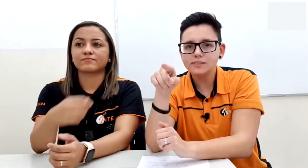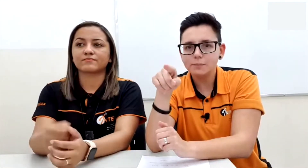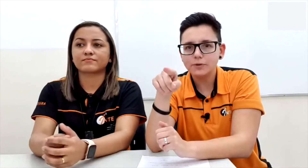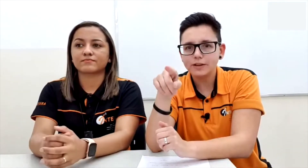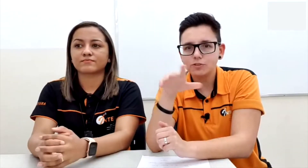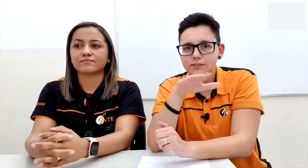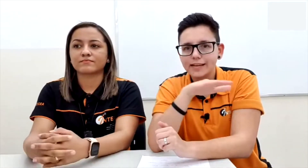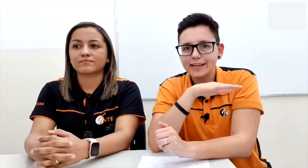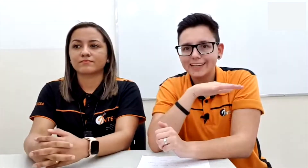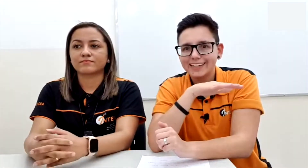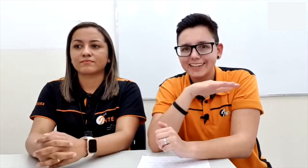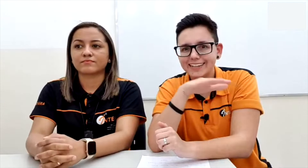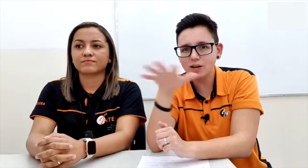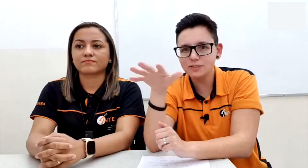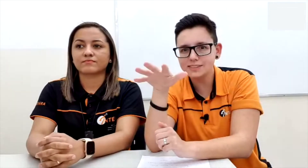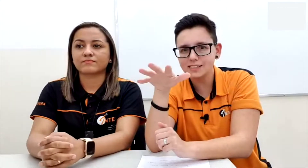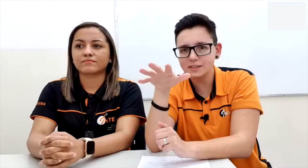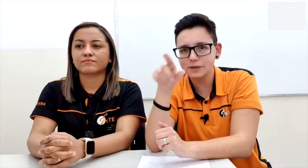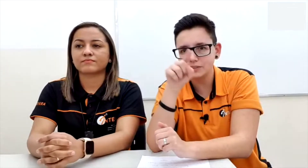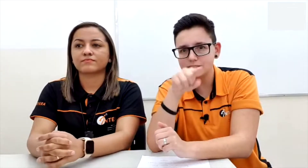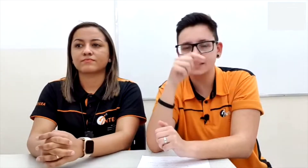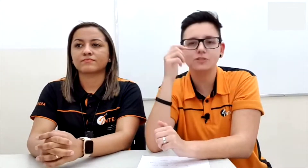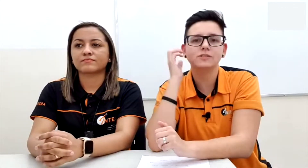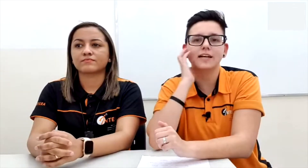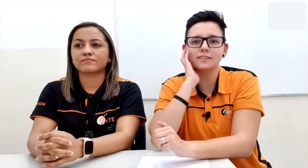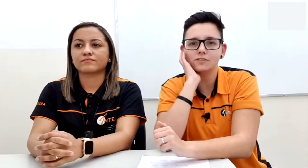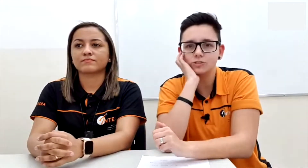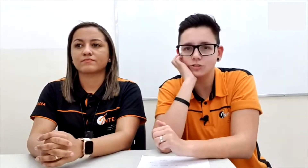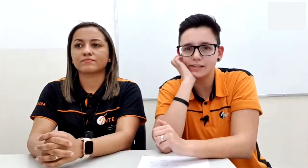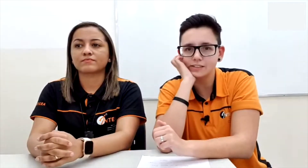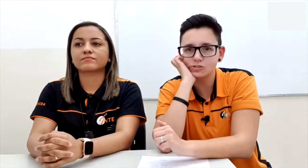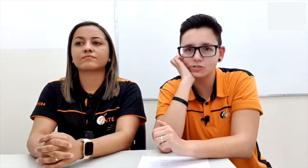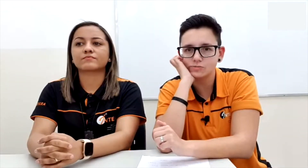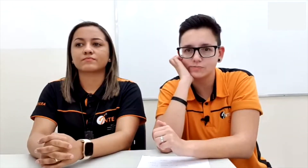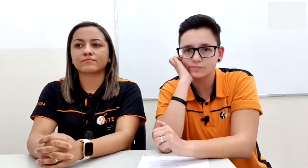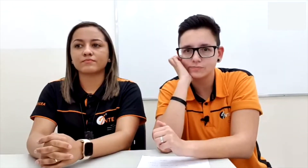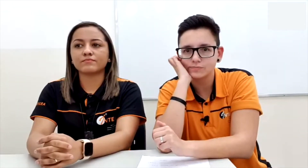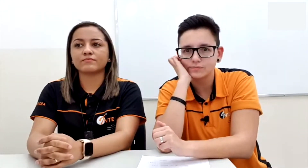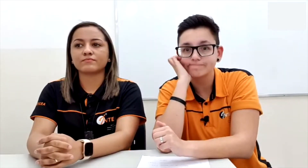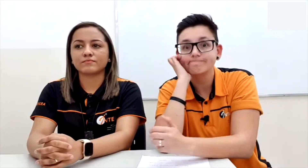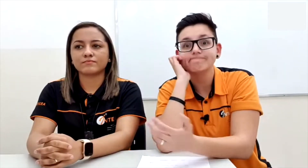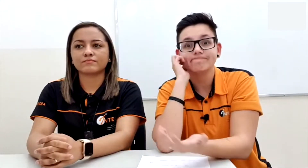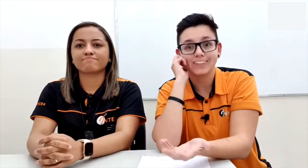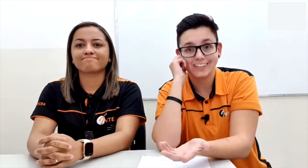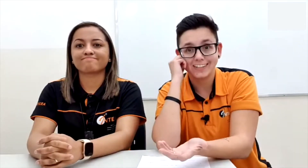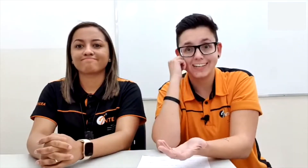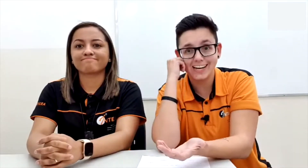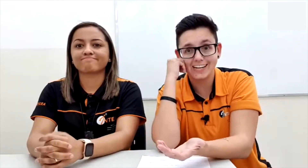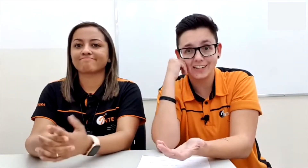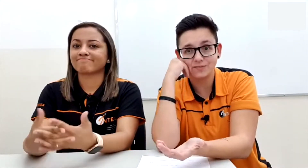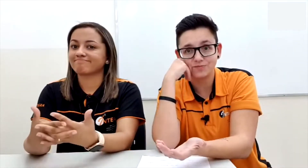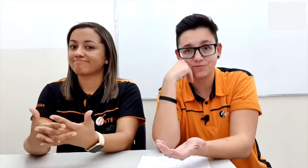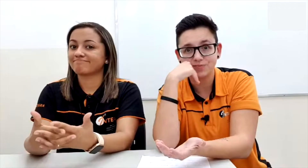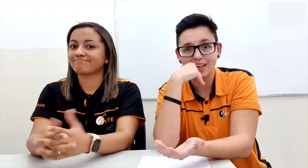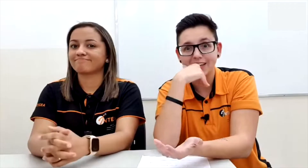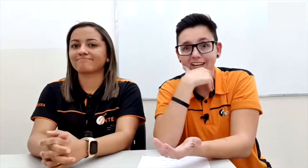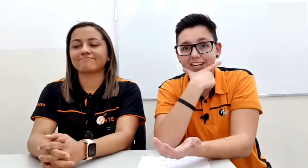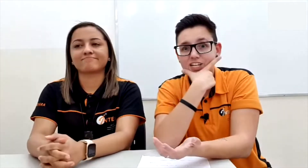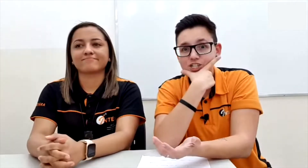porque você não está sabendo inserir os sinais dentro de contextos? E aí?